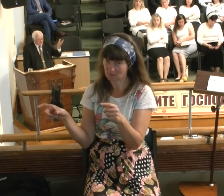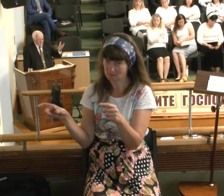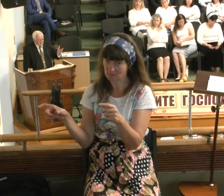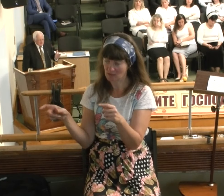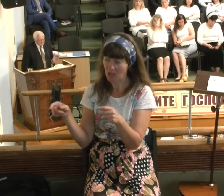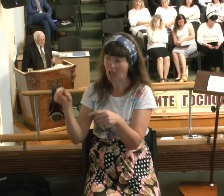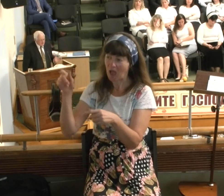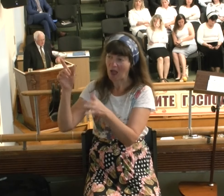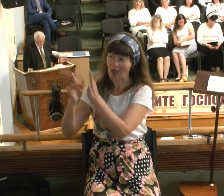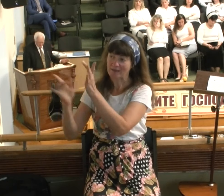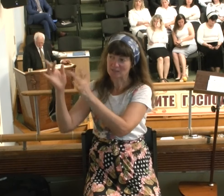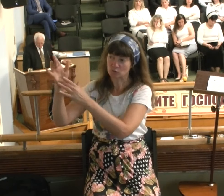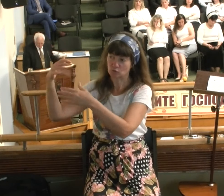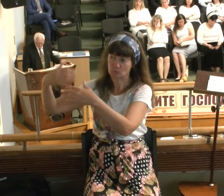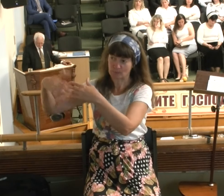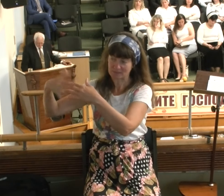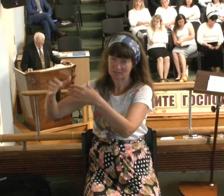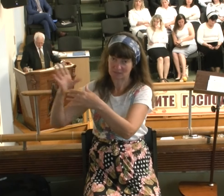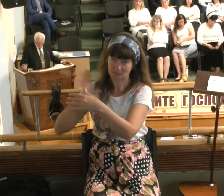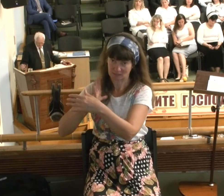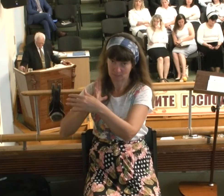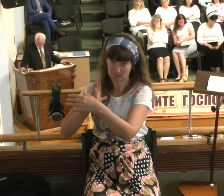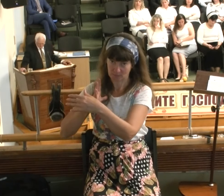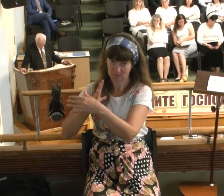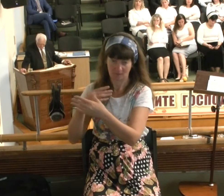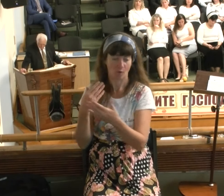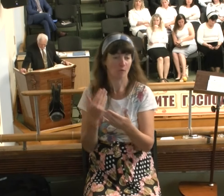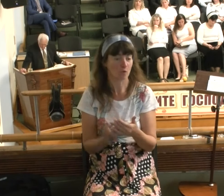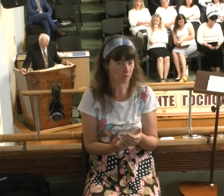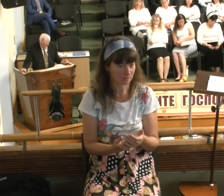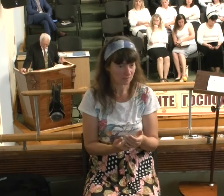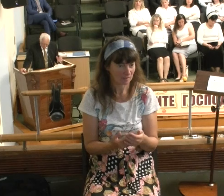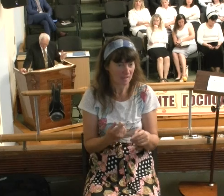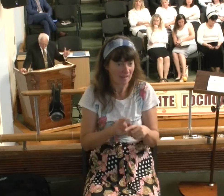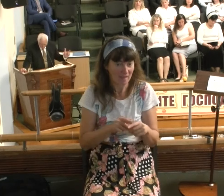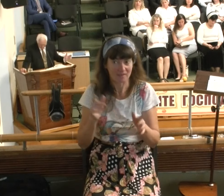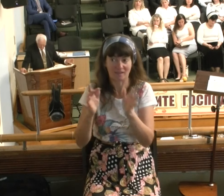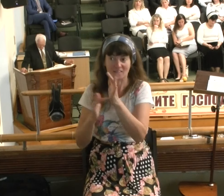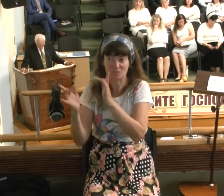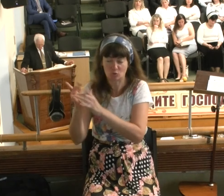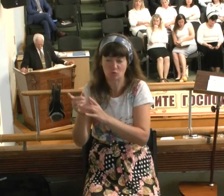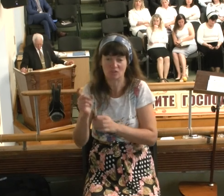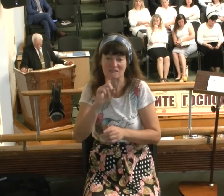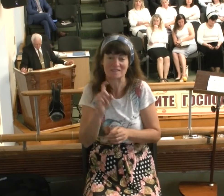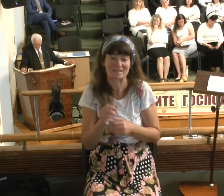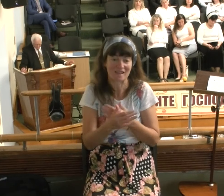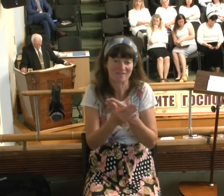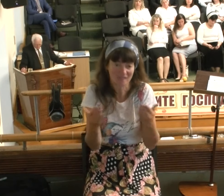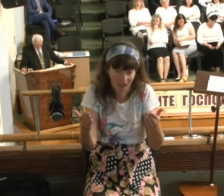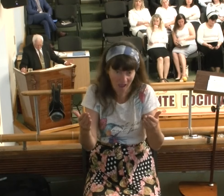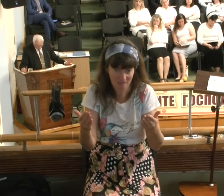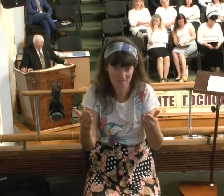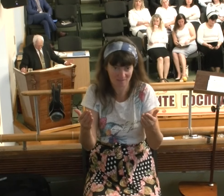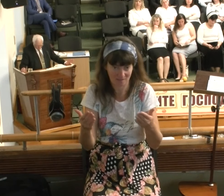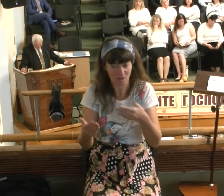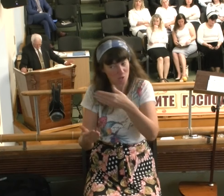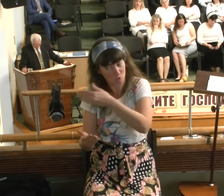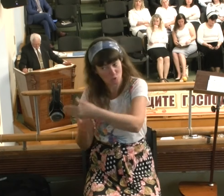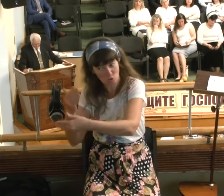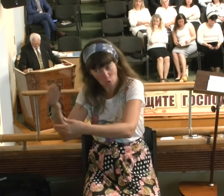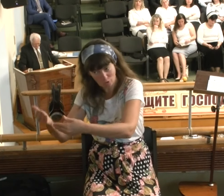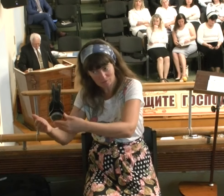нас шел на крест. Дорогие друзья, Евангелие от Марка, 15